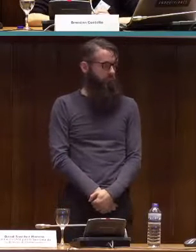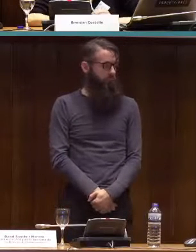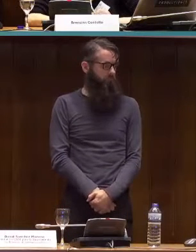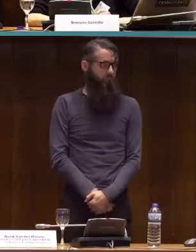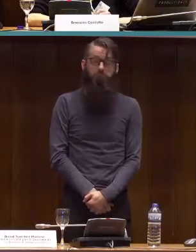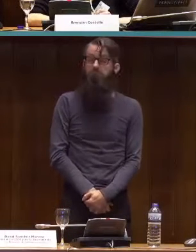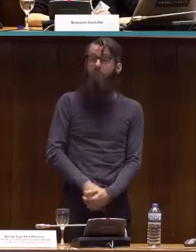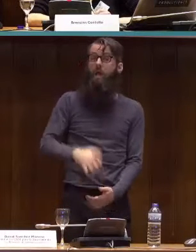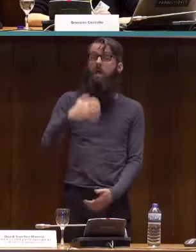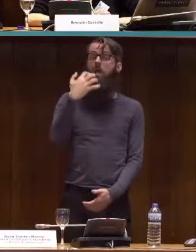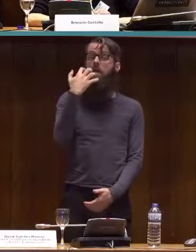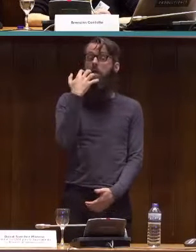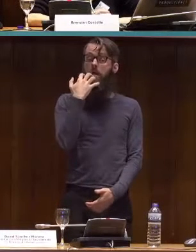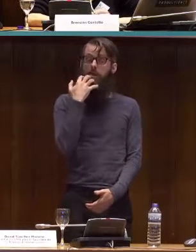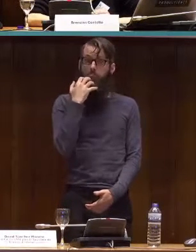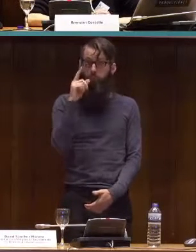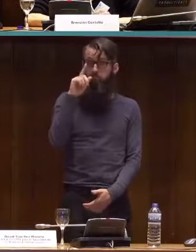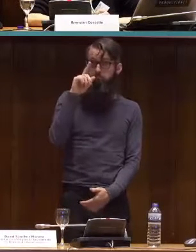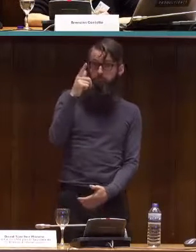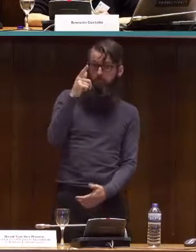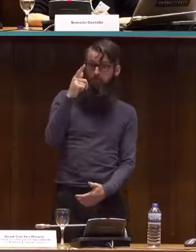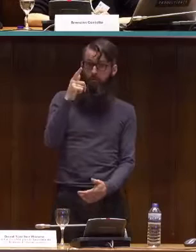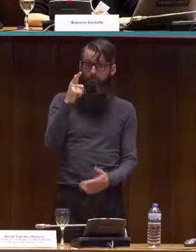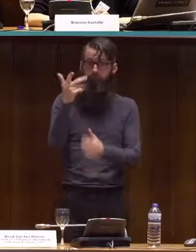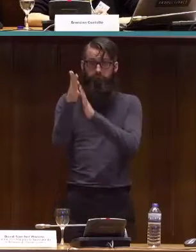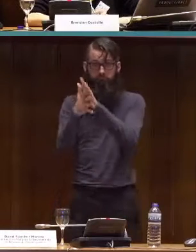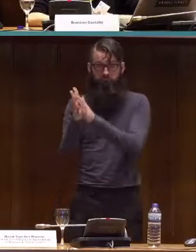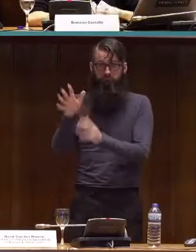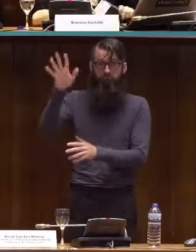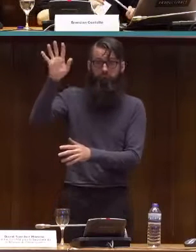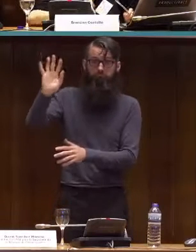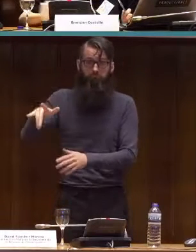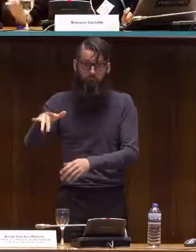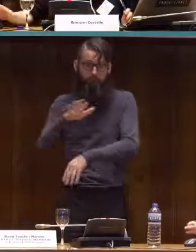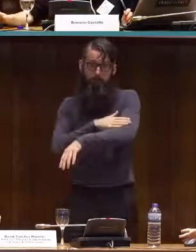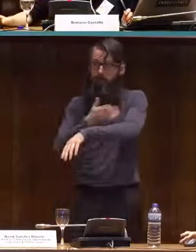El ejemplo en catalán: en las Islas Baleares hablan catalán.